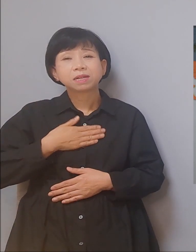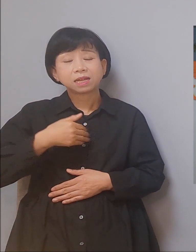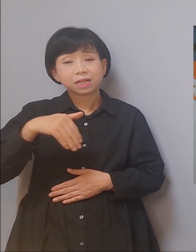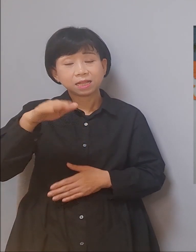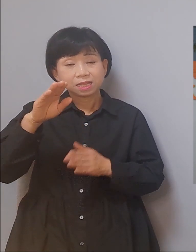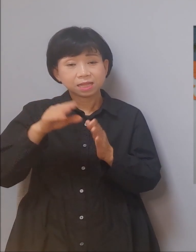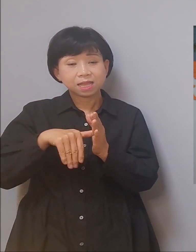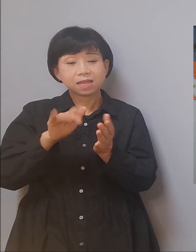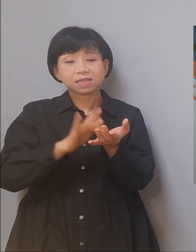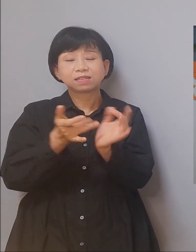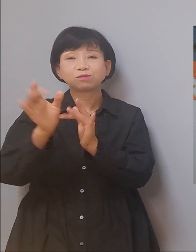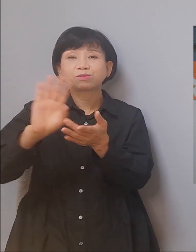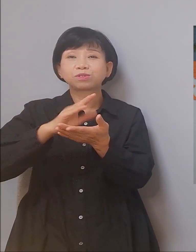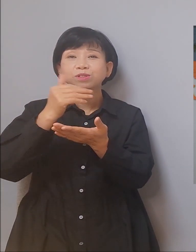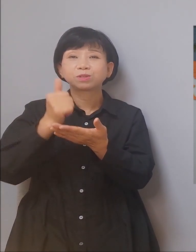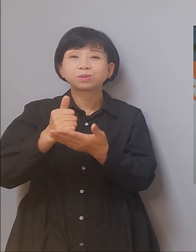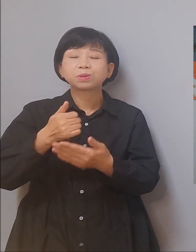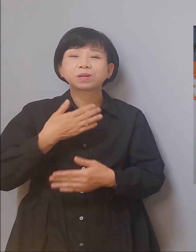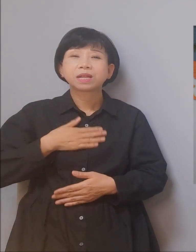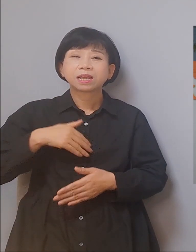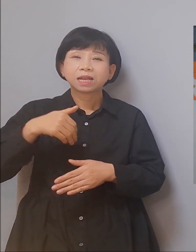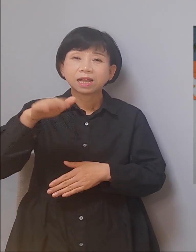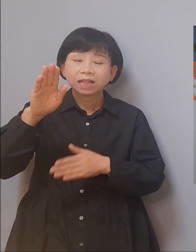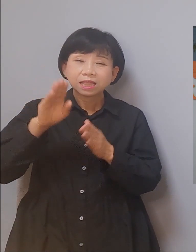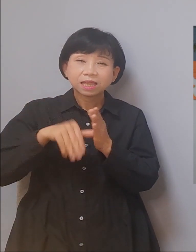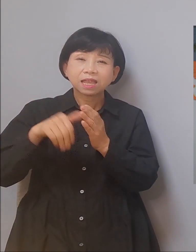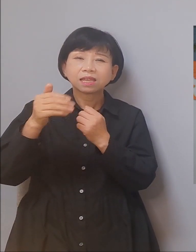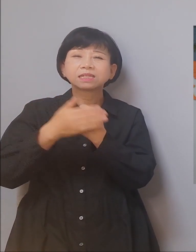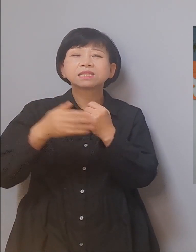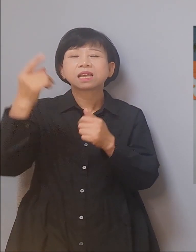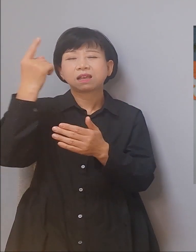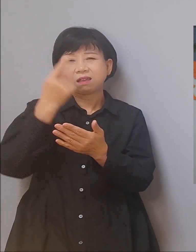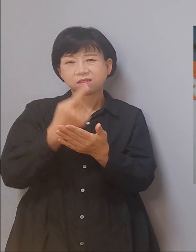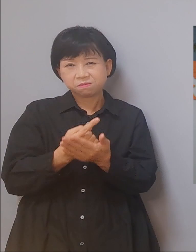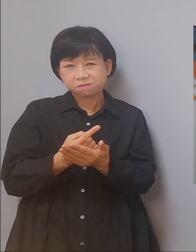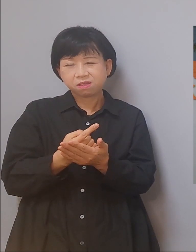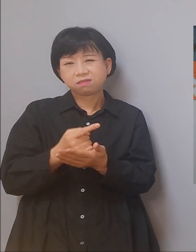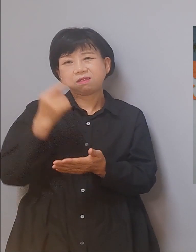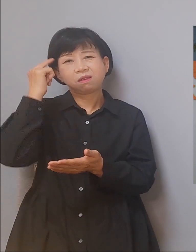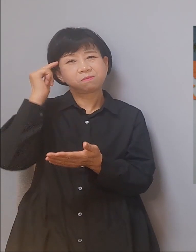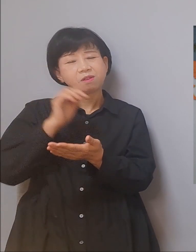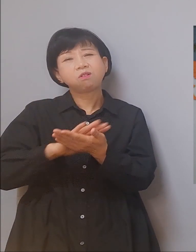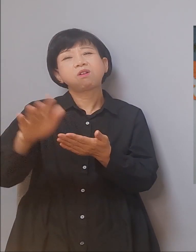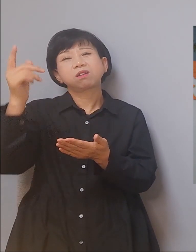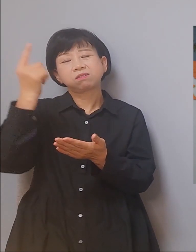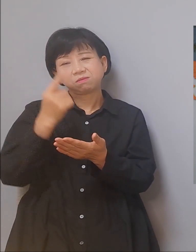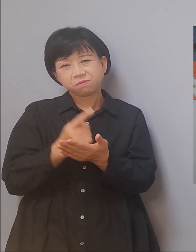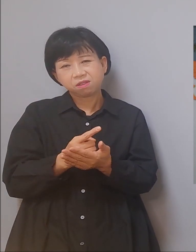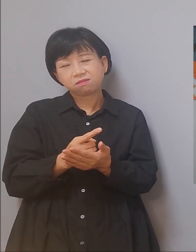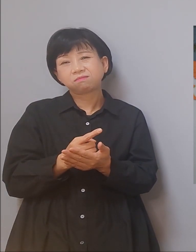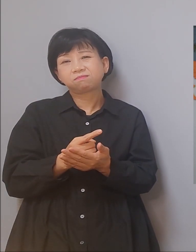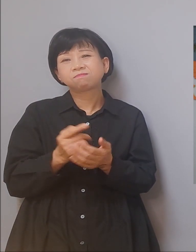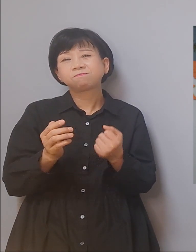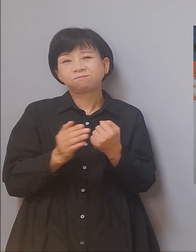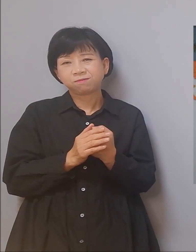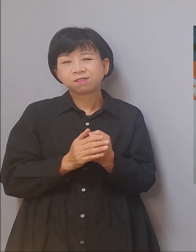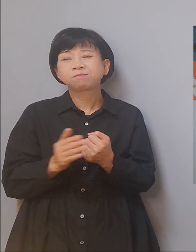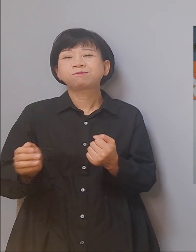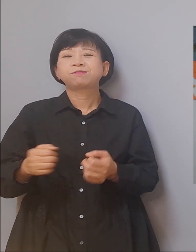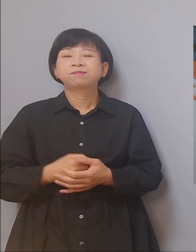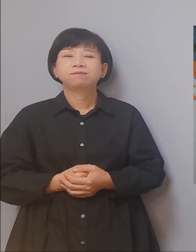예수 그리스도를 알아갈 때 우리에게 은혜가 임하고 우리에게 평강이 임한다 말씀하셨기 때문입니다.